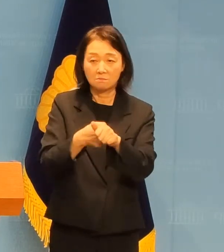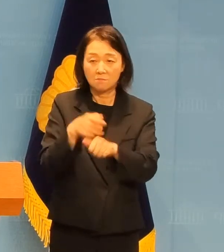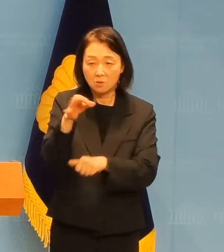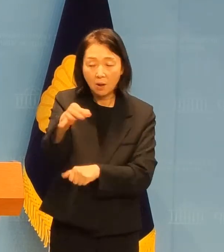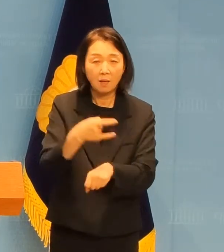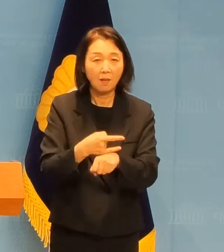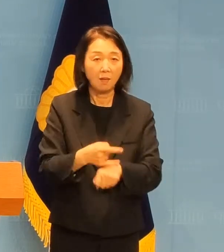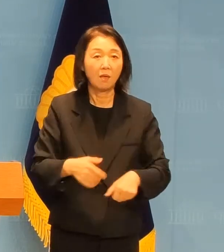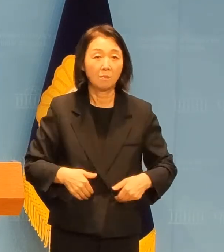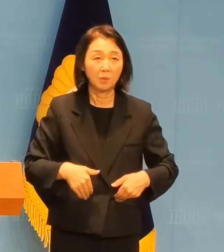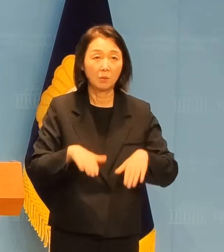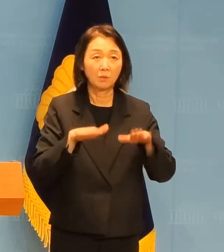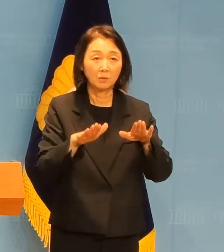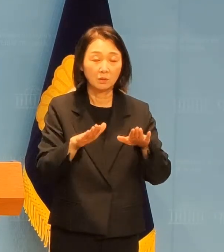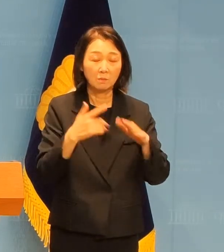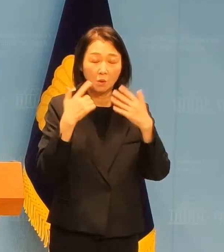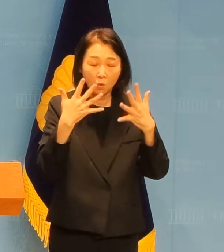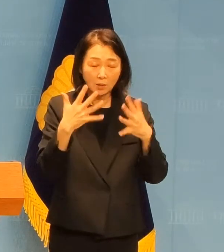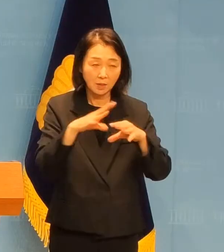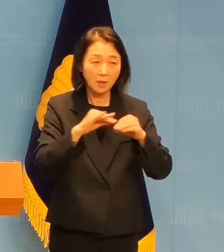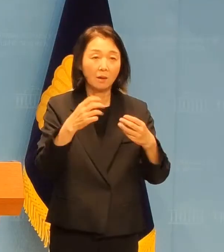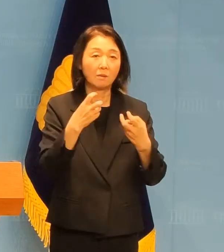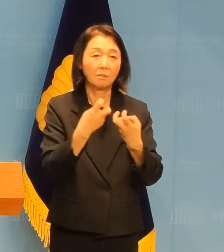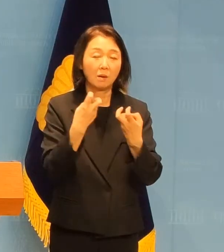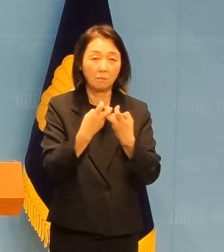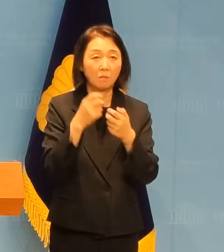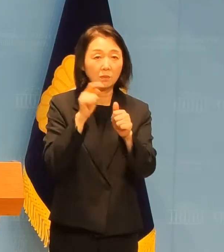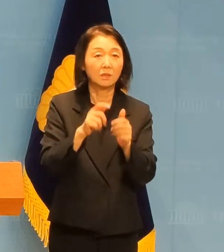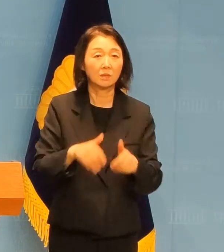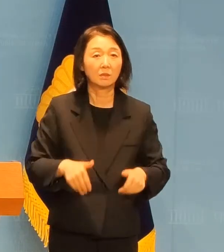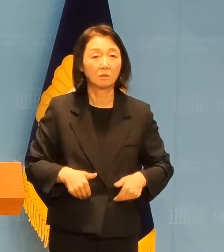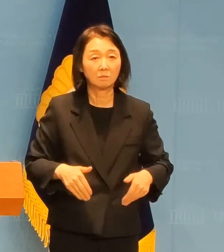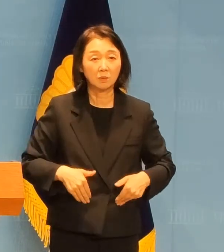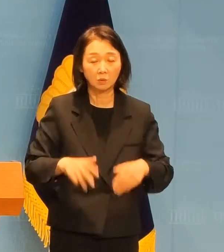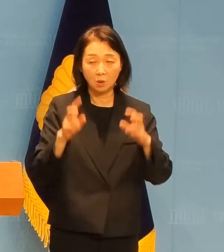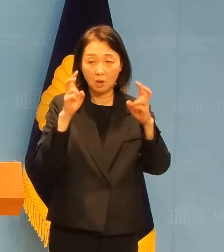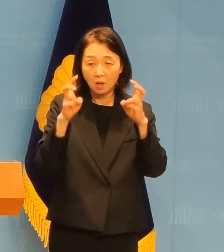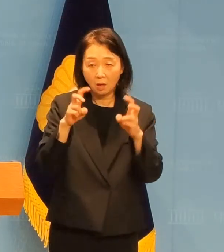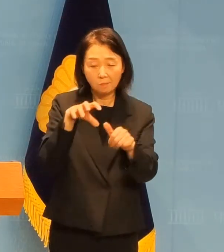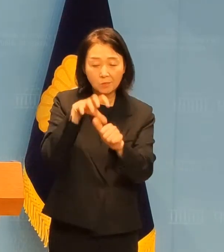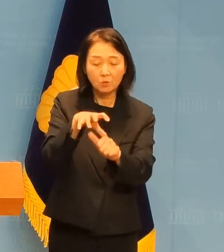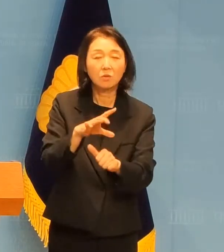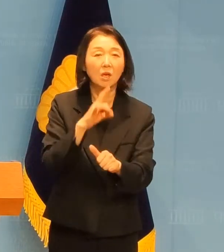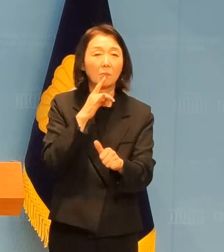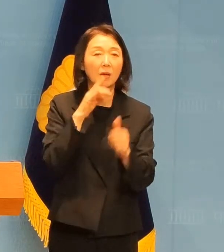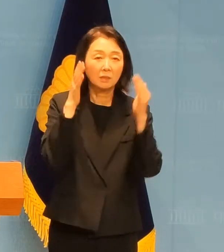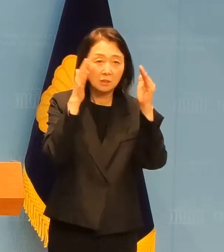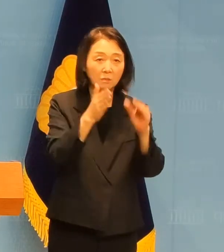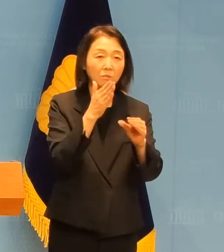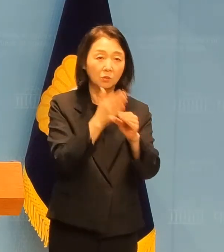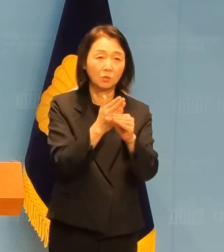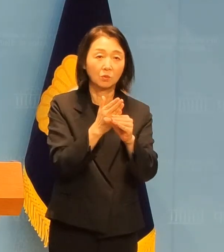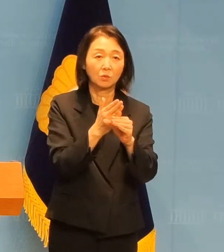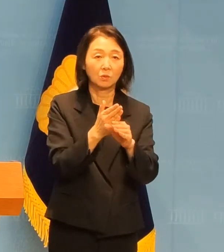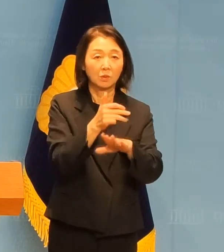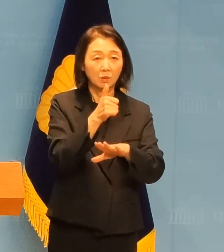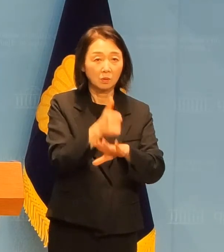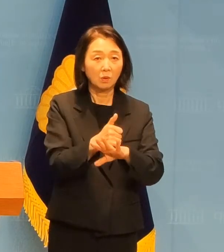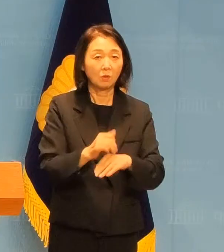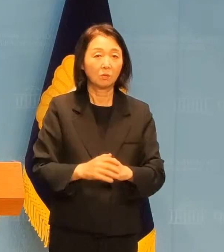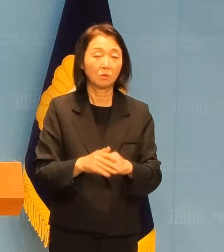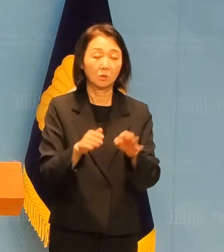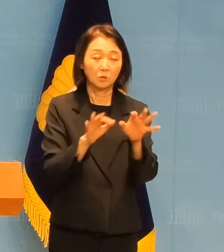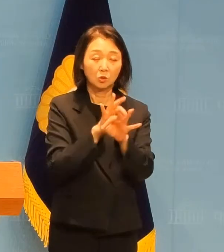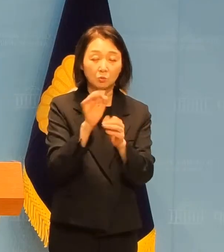포함한 강력한 대처를 지시하며 기업 규제에만 몰두하고 있습니다. 이에 따라